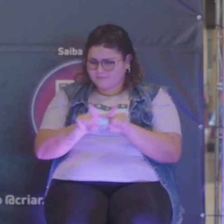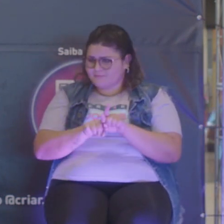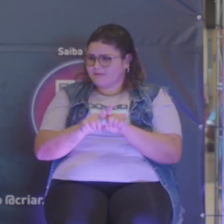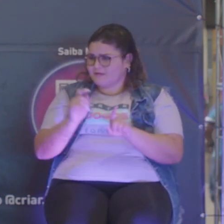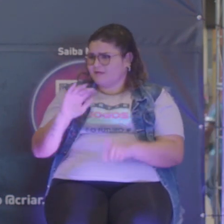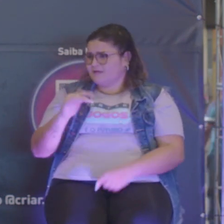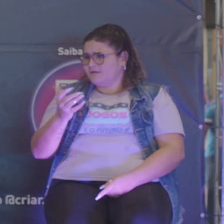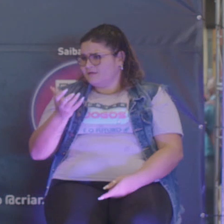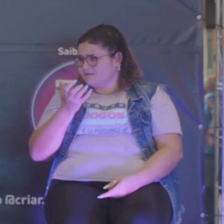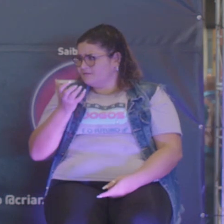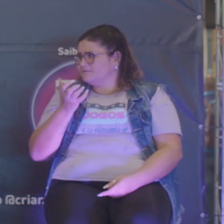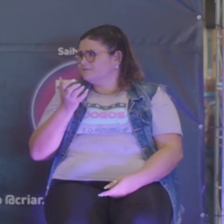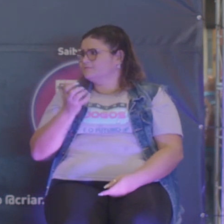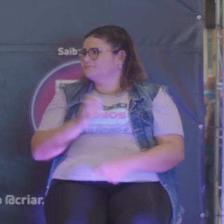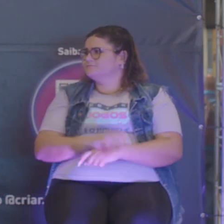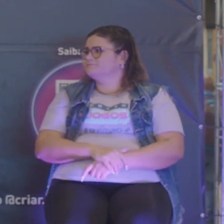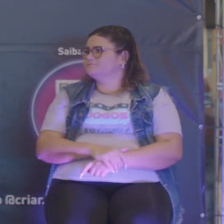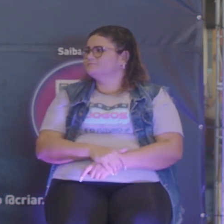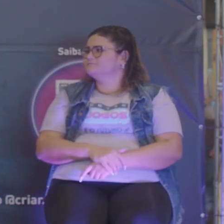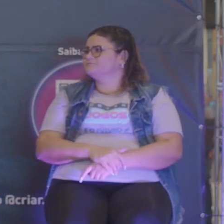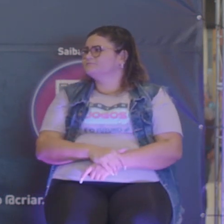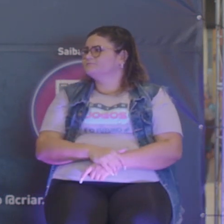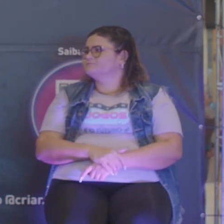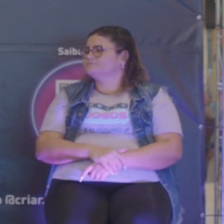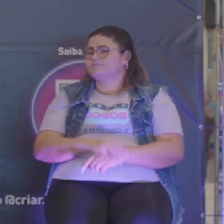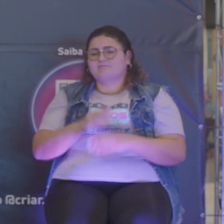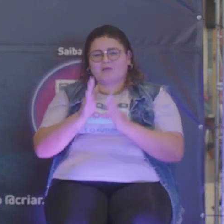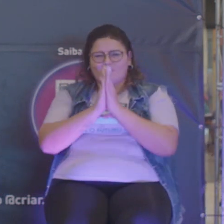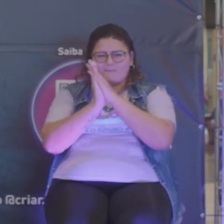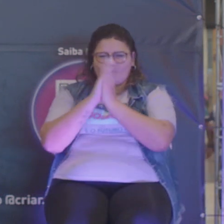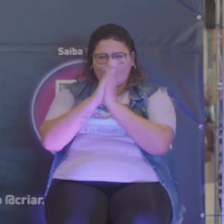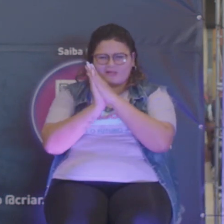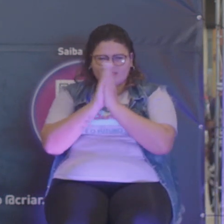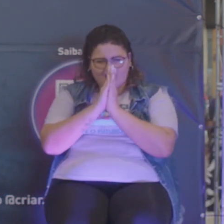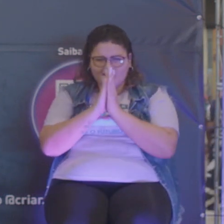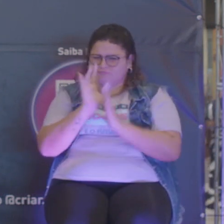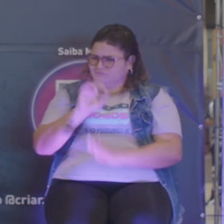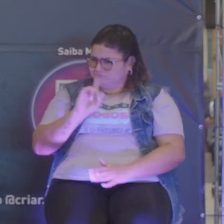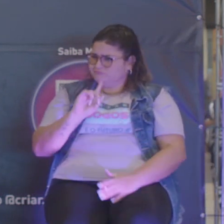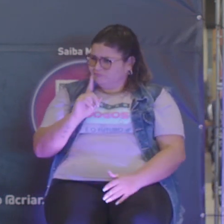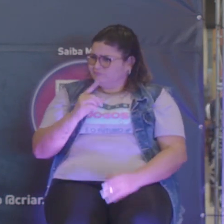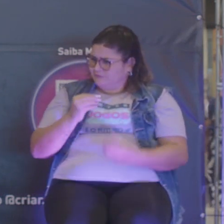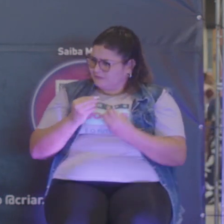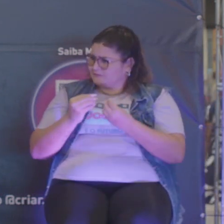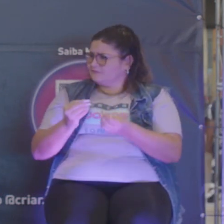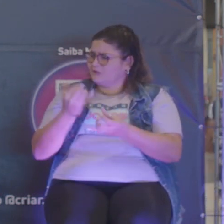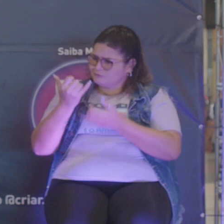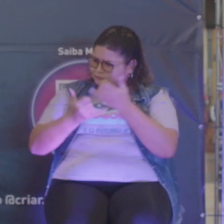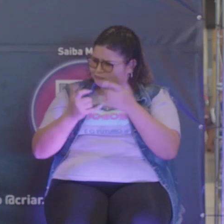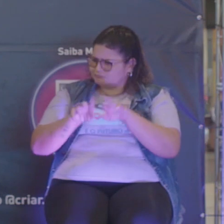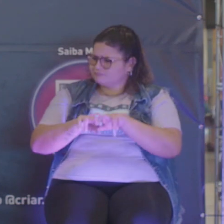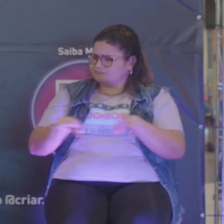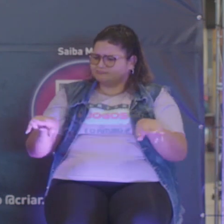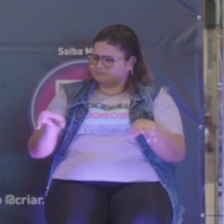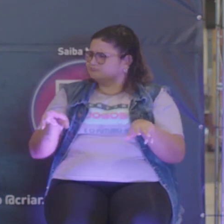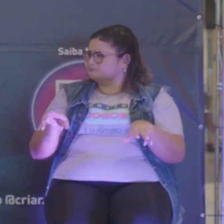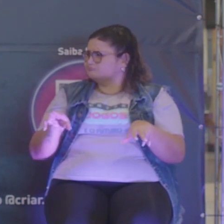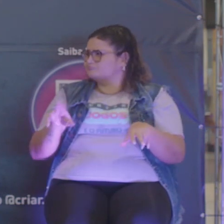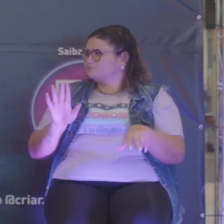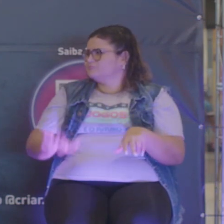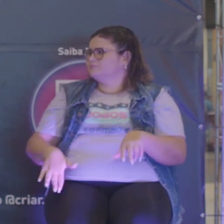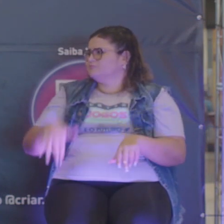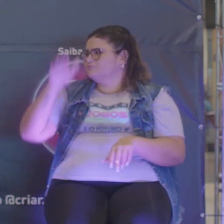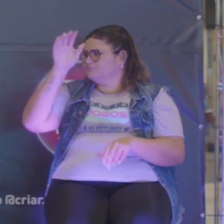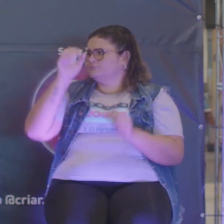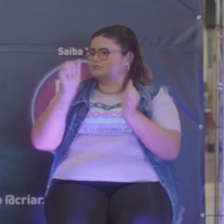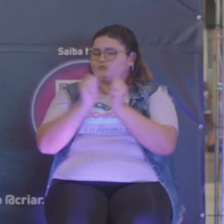o PlayStation, a menina tem a boneca. Não, bota a menina para jogar no PlayStation também, por que não? Acho que eu cresci jogando